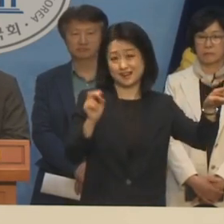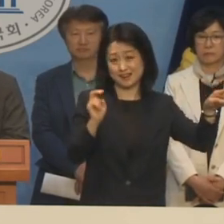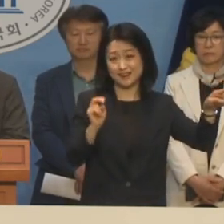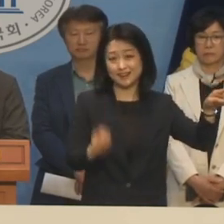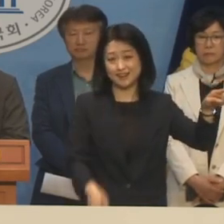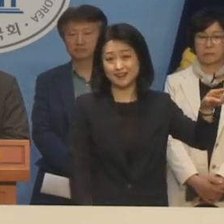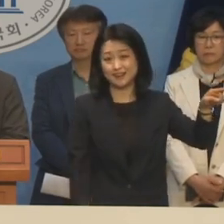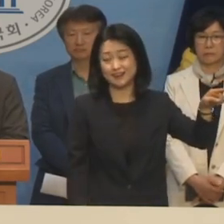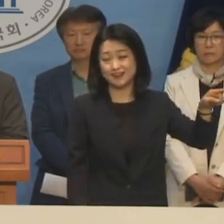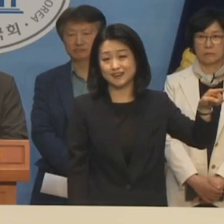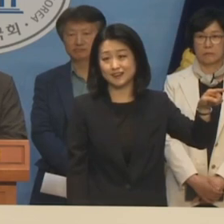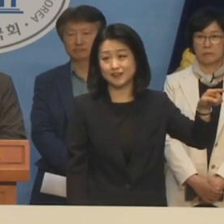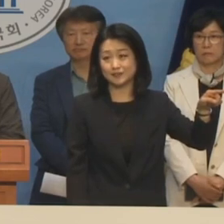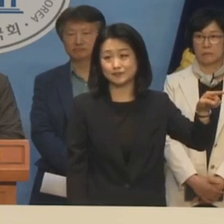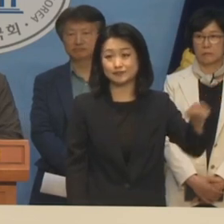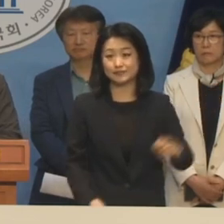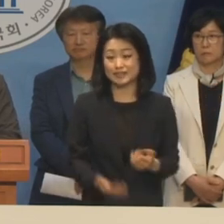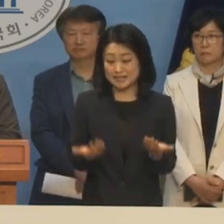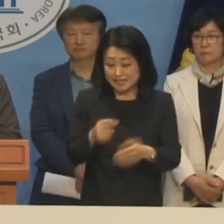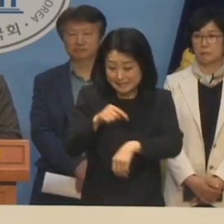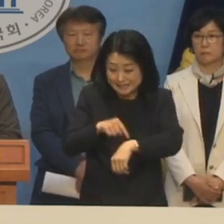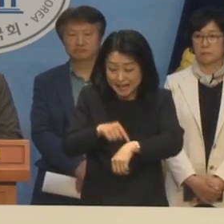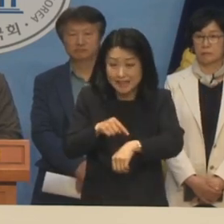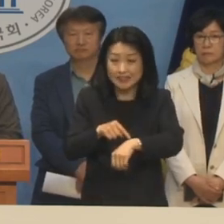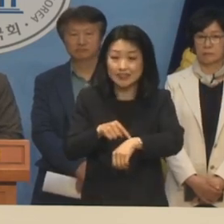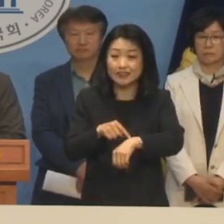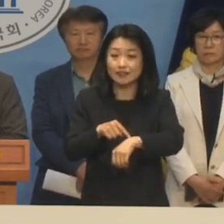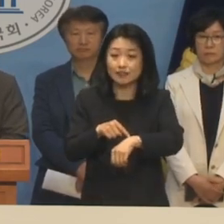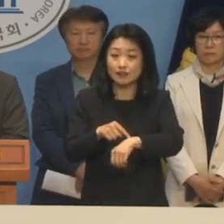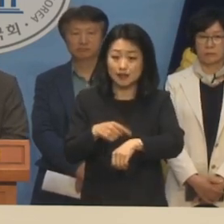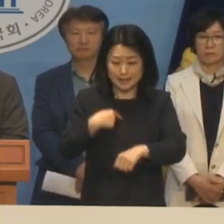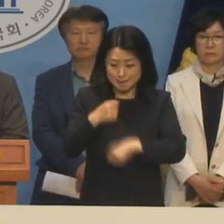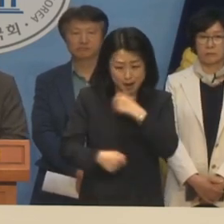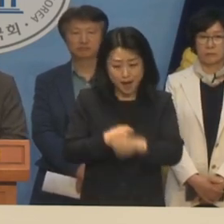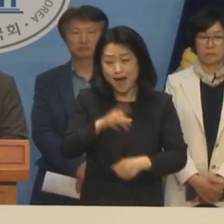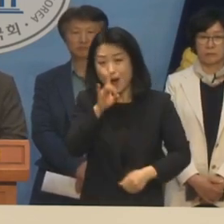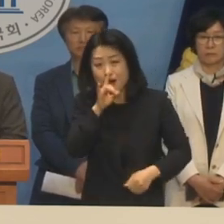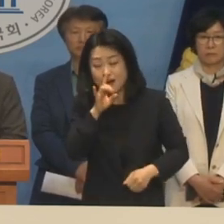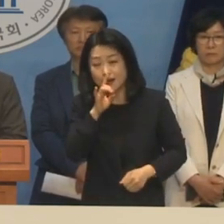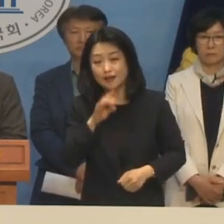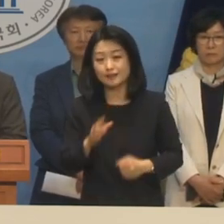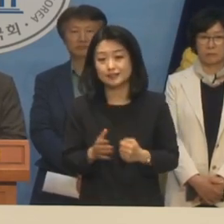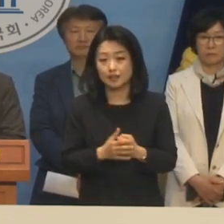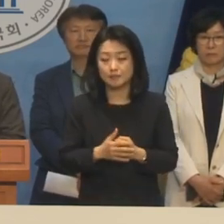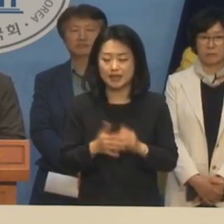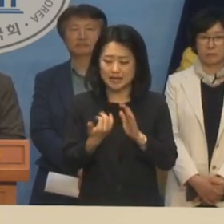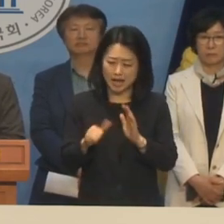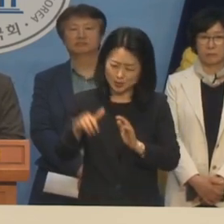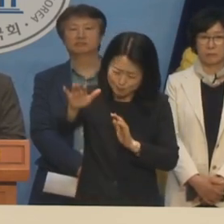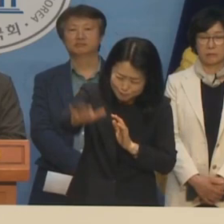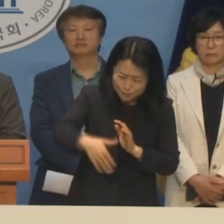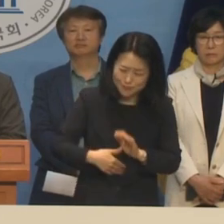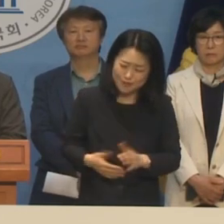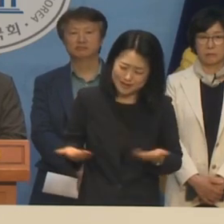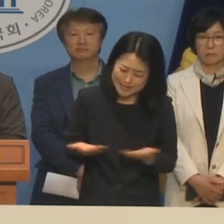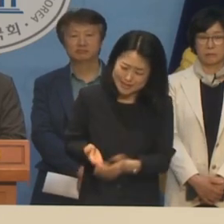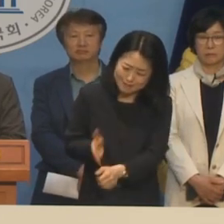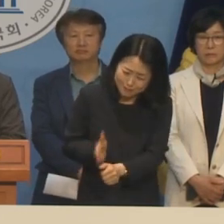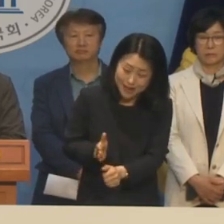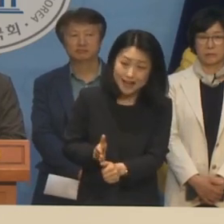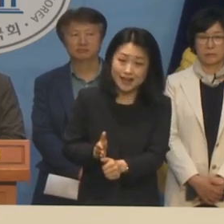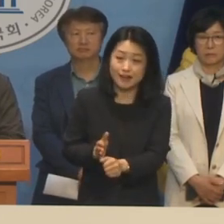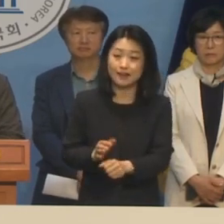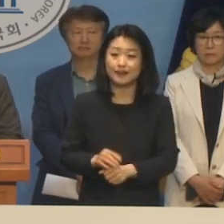소리입니다. 영업시간조차도 본인들이 자유롭게 할 수가 없어서 가족들까지 데려다가 그